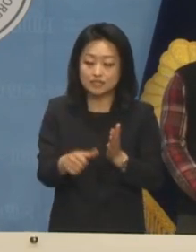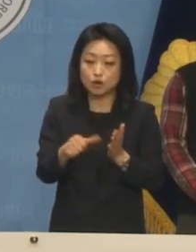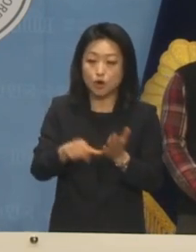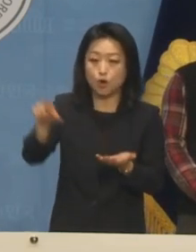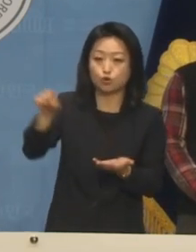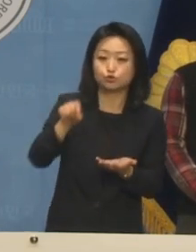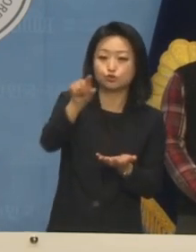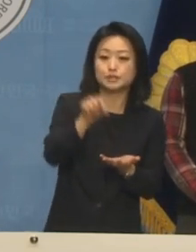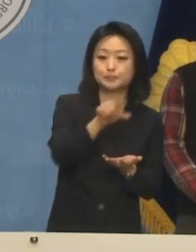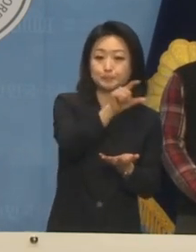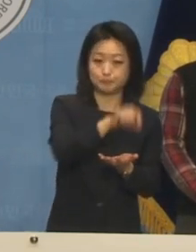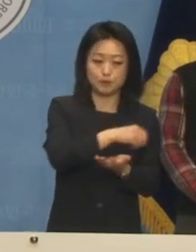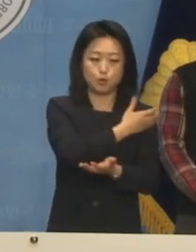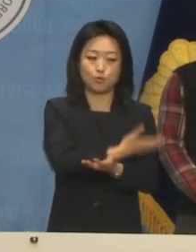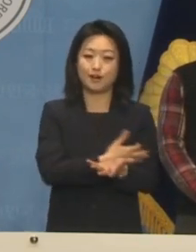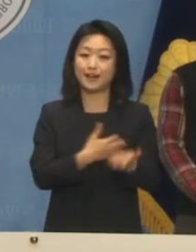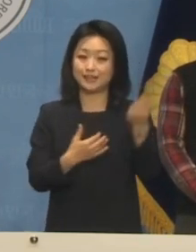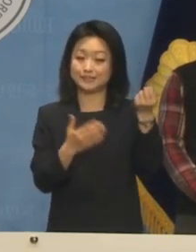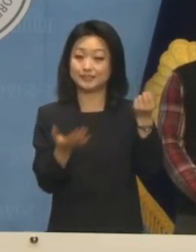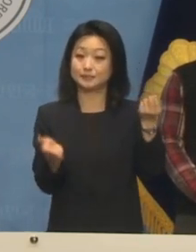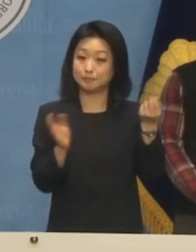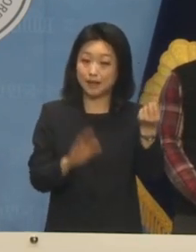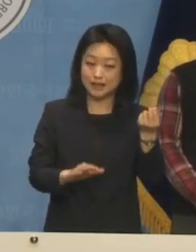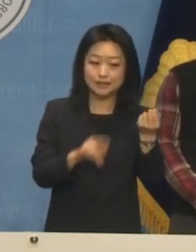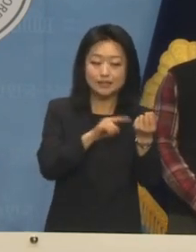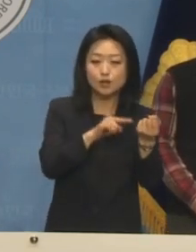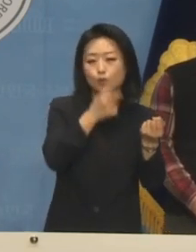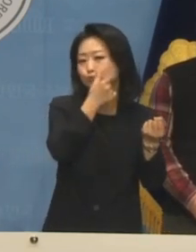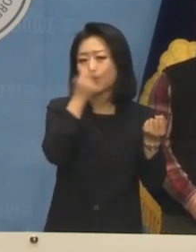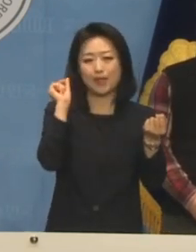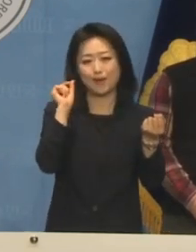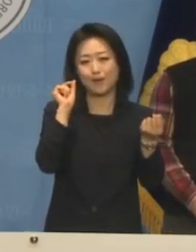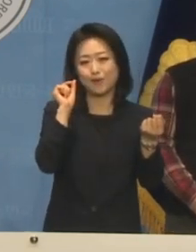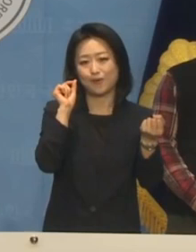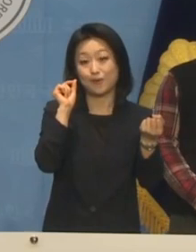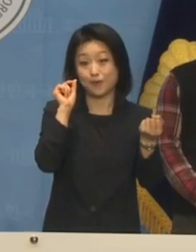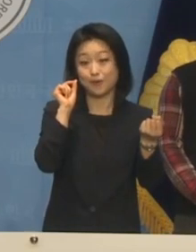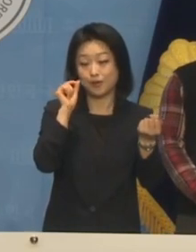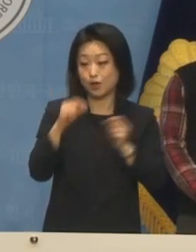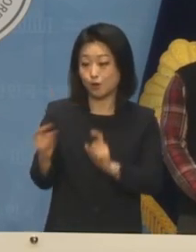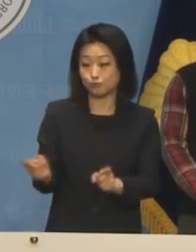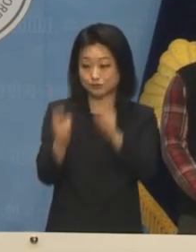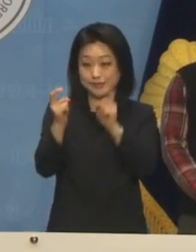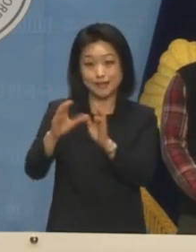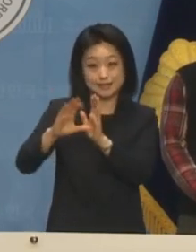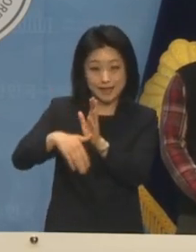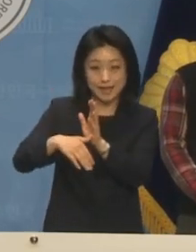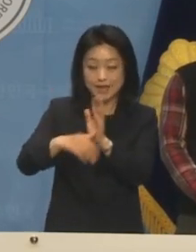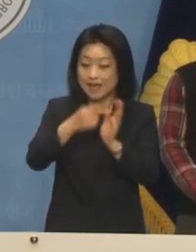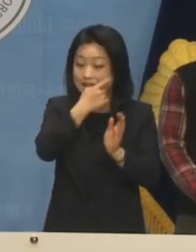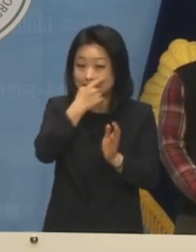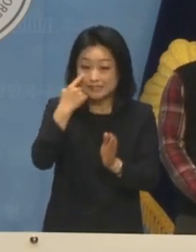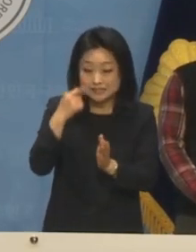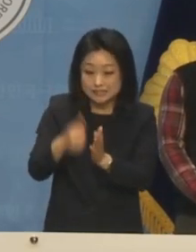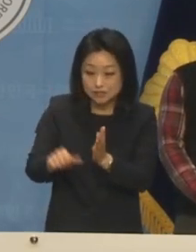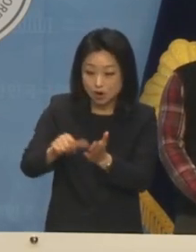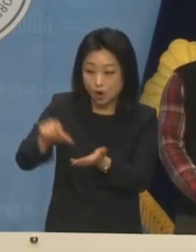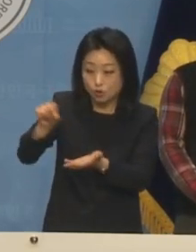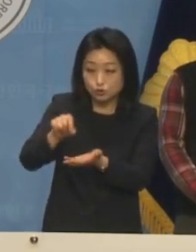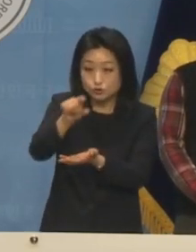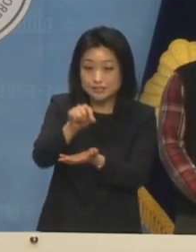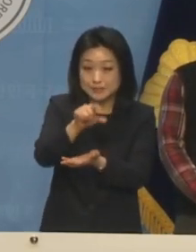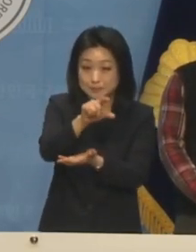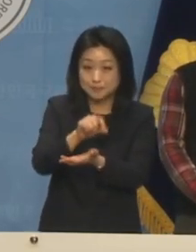두고 있기는 합니다. 그렇지만 이것만으로는 부족합니다. 분쟁 당사자가 증거를 수집하기 편리한